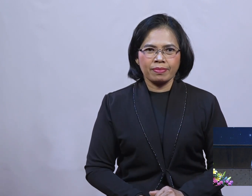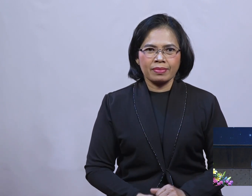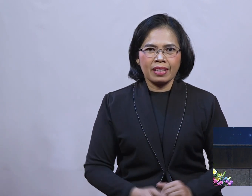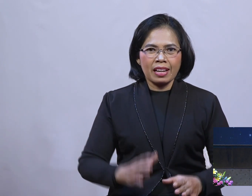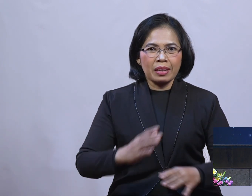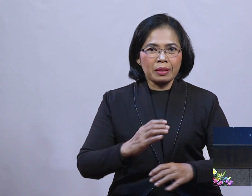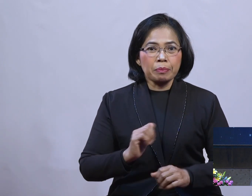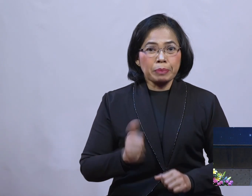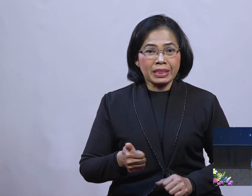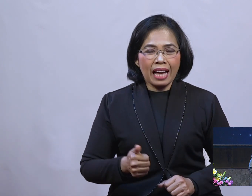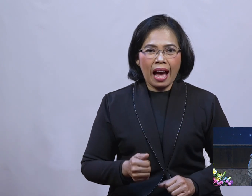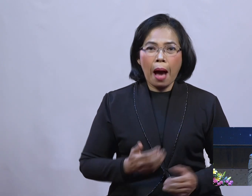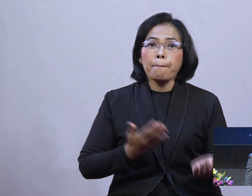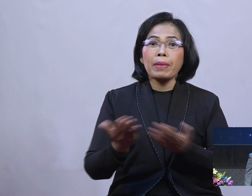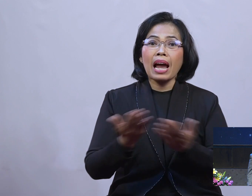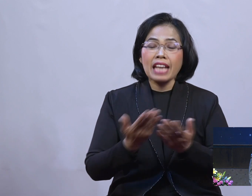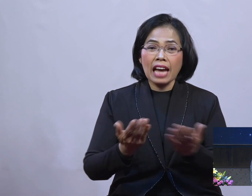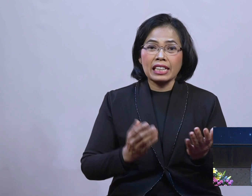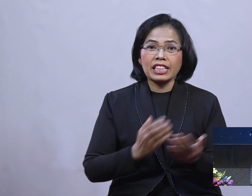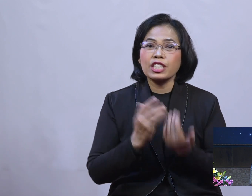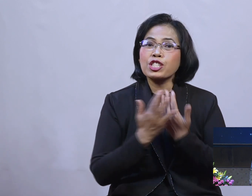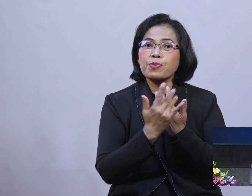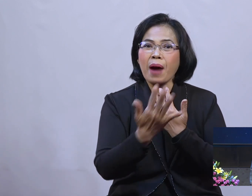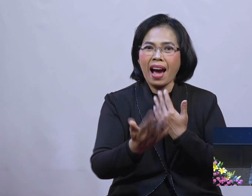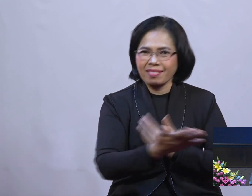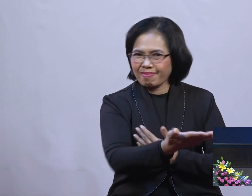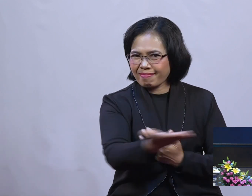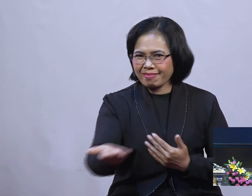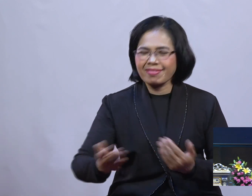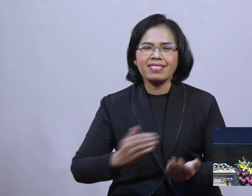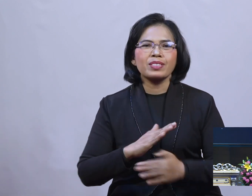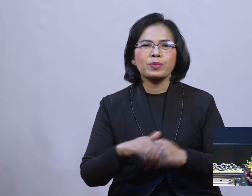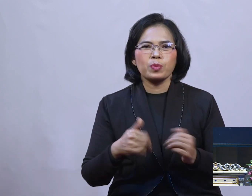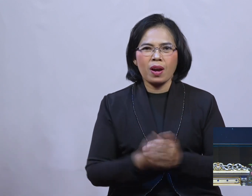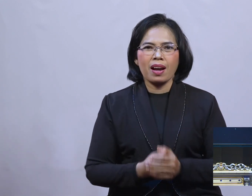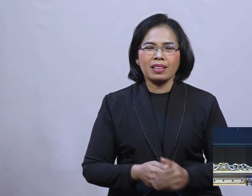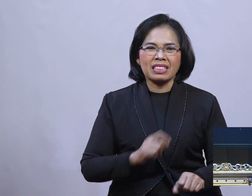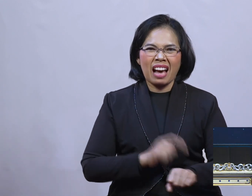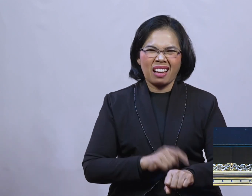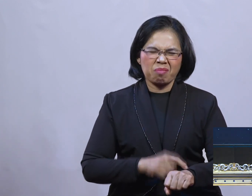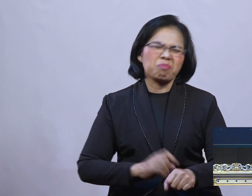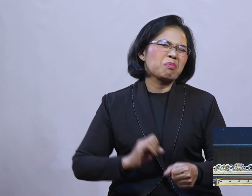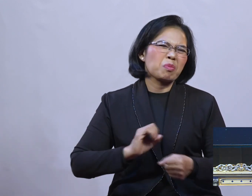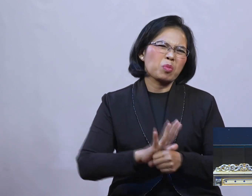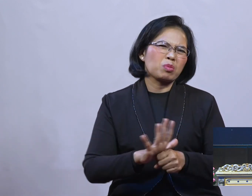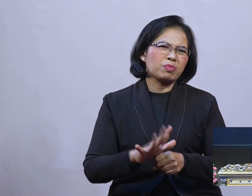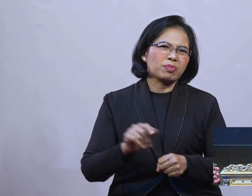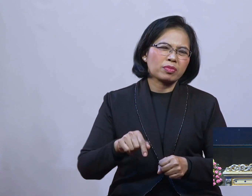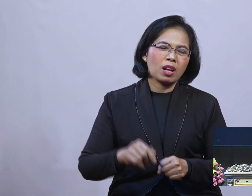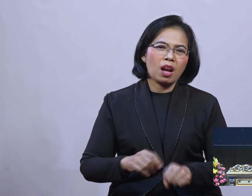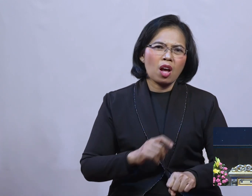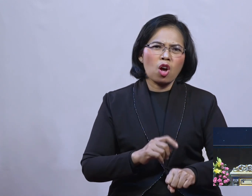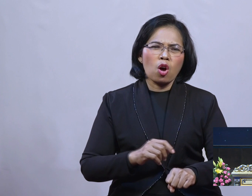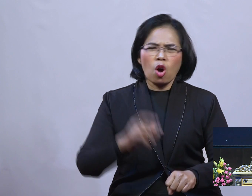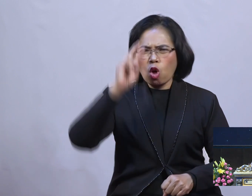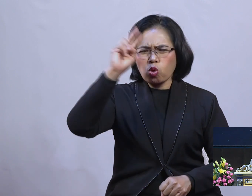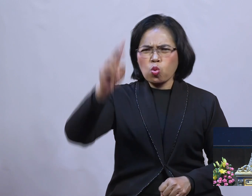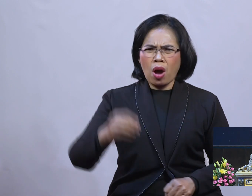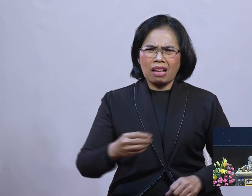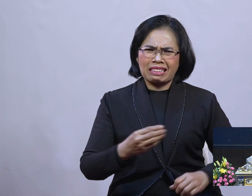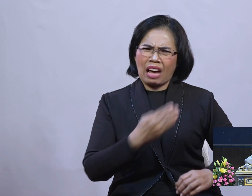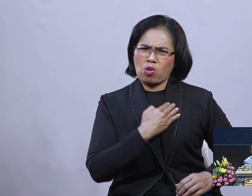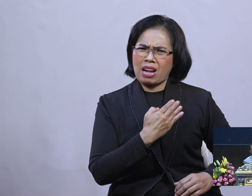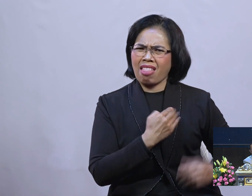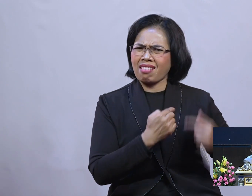Hai dapat melayani bersama dengan jemaah sekalian Hai di masa pandemi ini Waktu Tuhan taruh di hati saya untuk